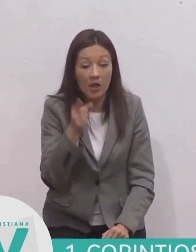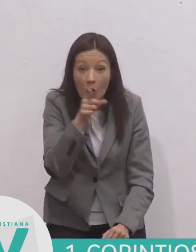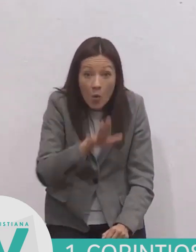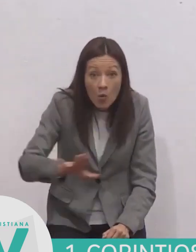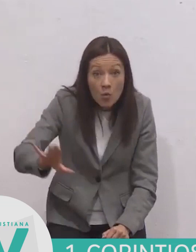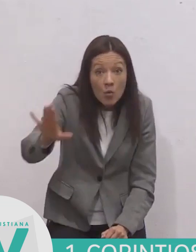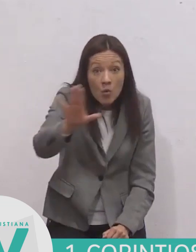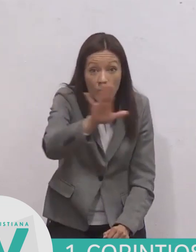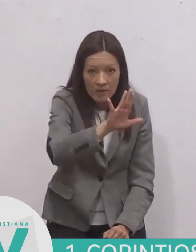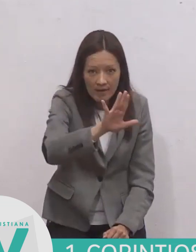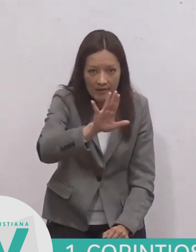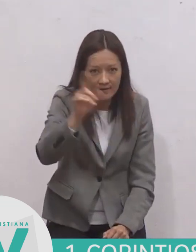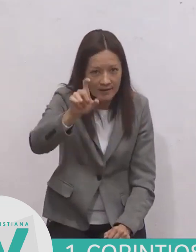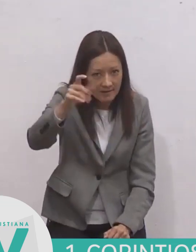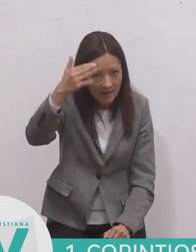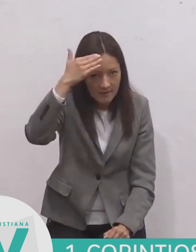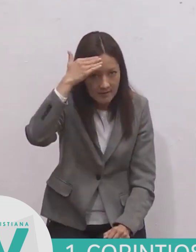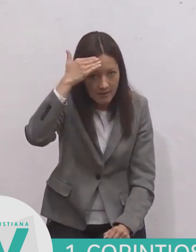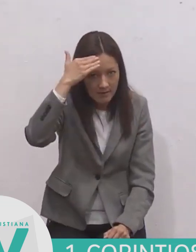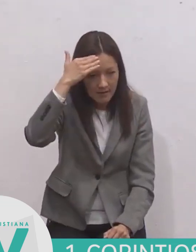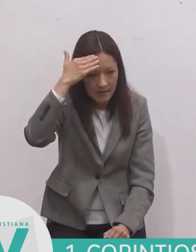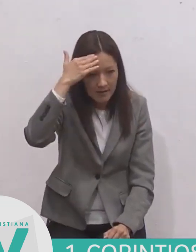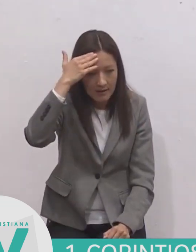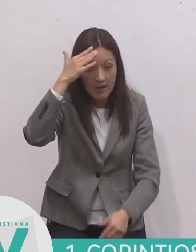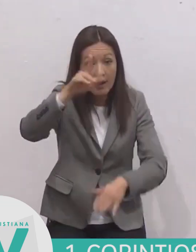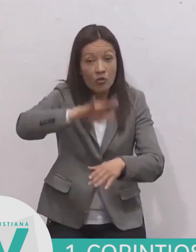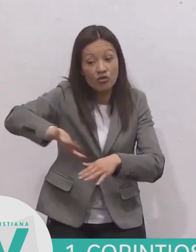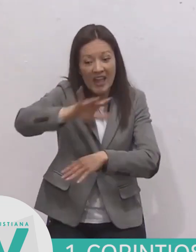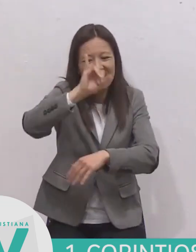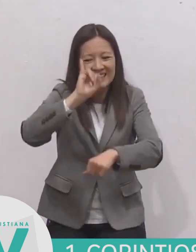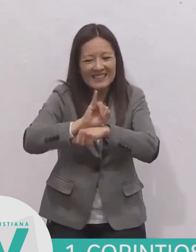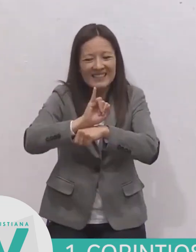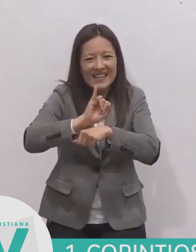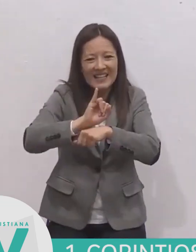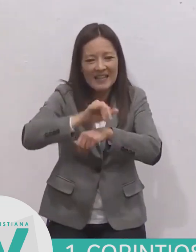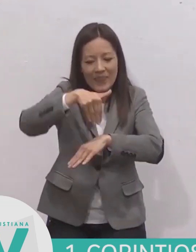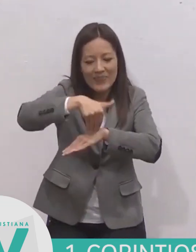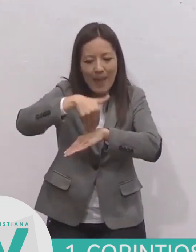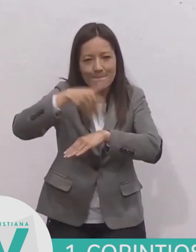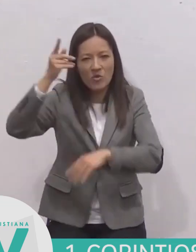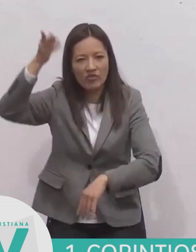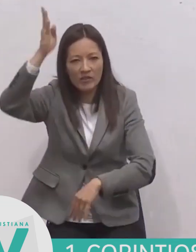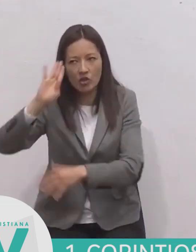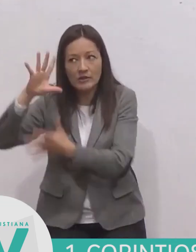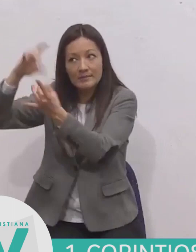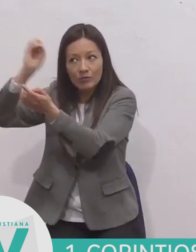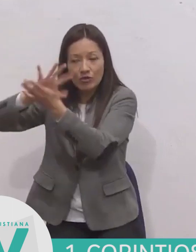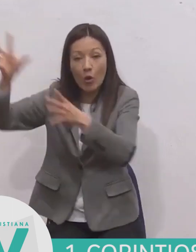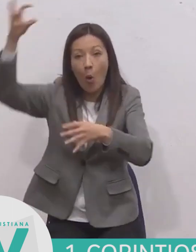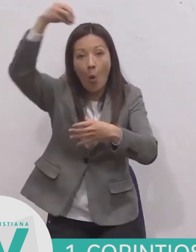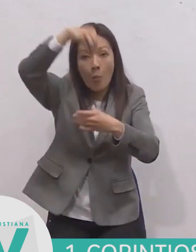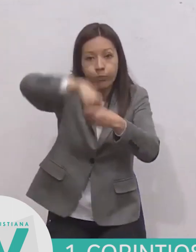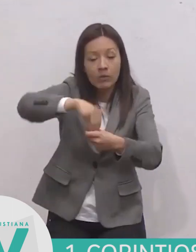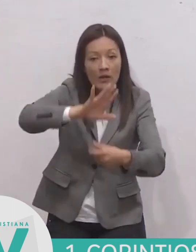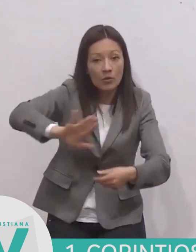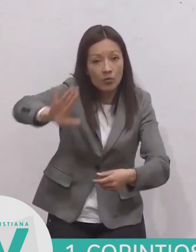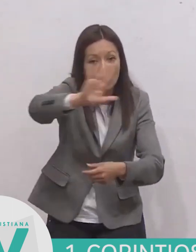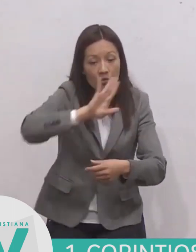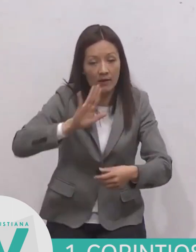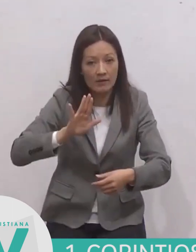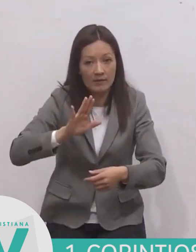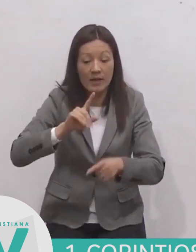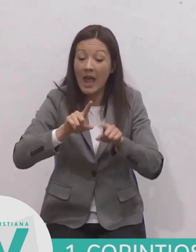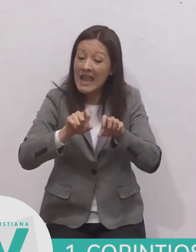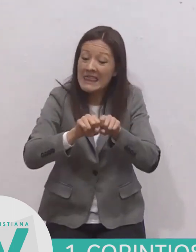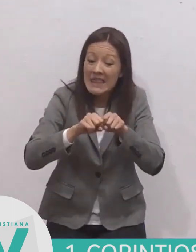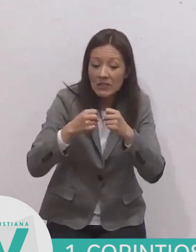Ustedes deberían saber que son el templo de Dios y el Espíritu de Dios vive en ustedes. Aquel que destruya